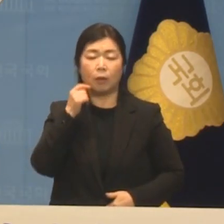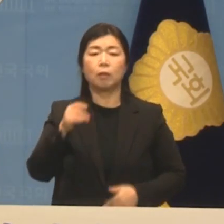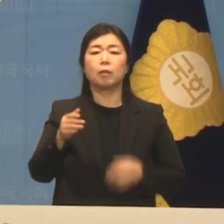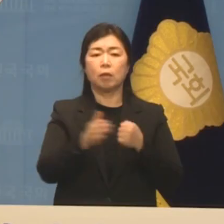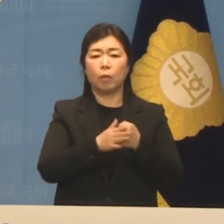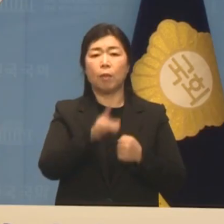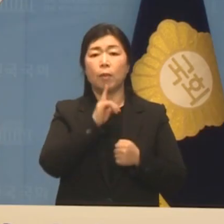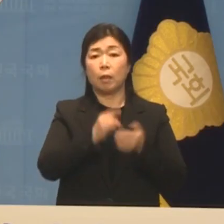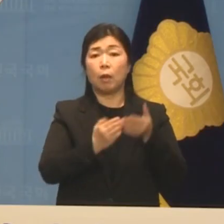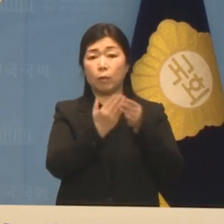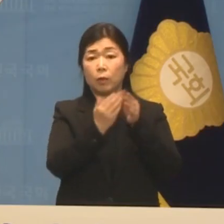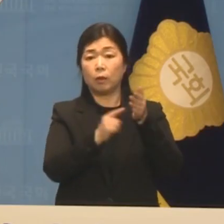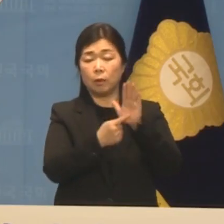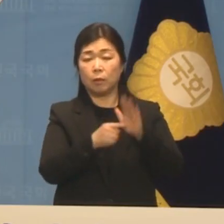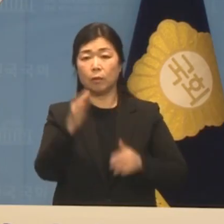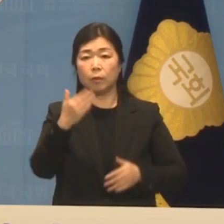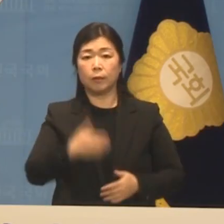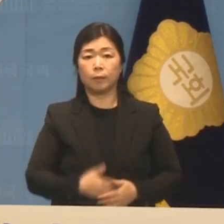사례입니다.